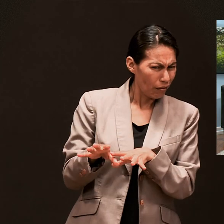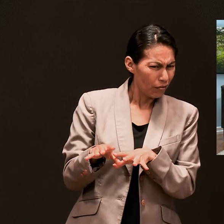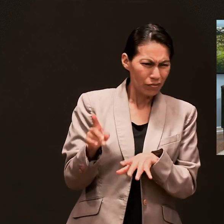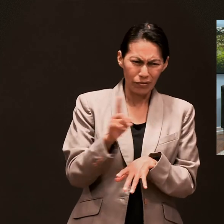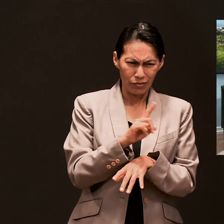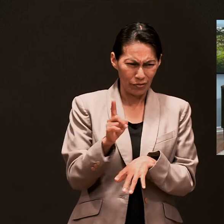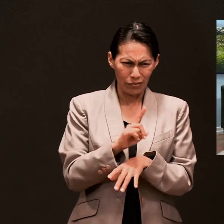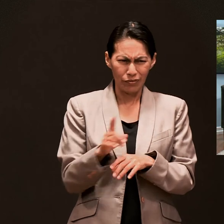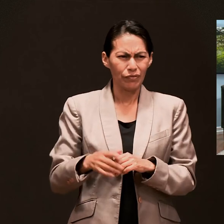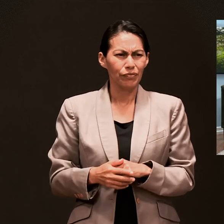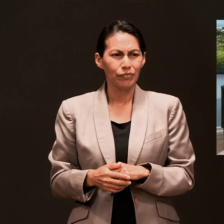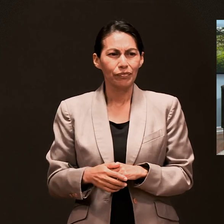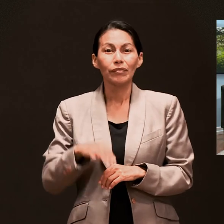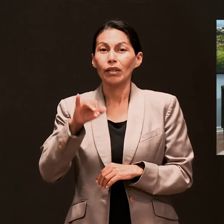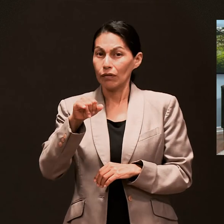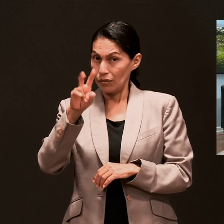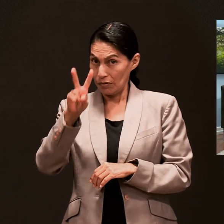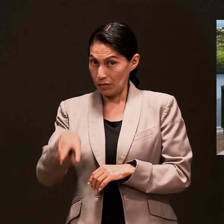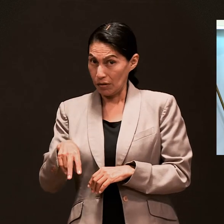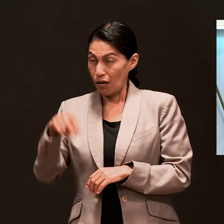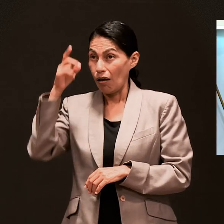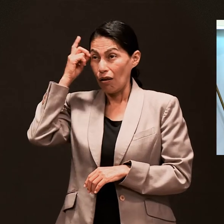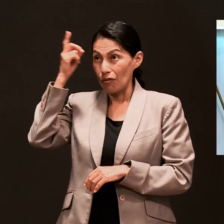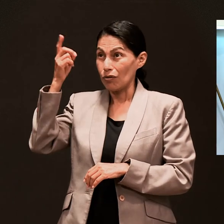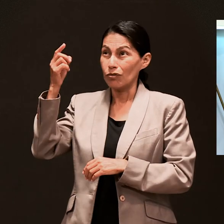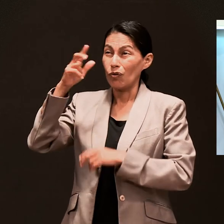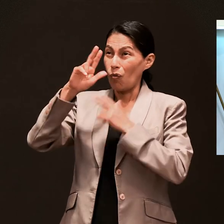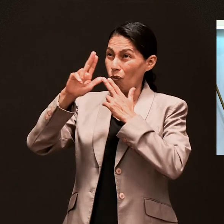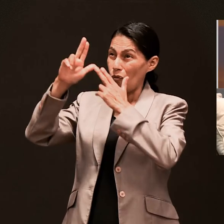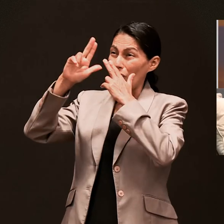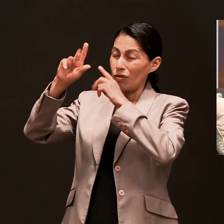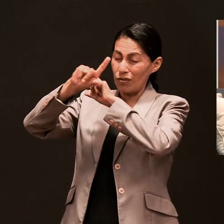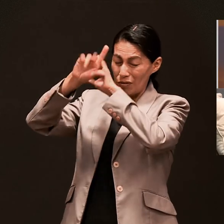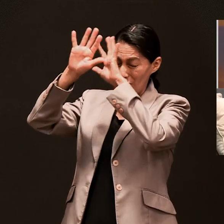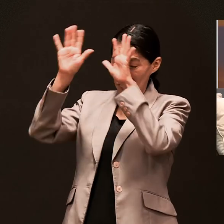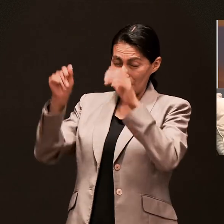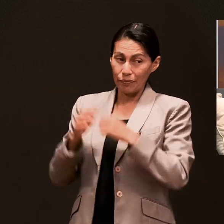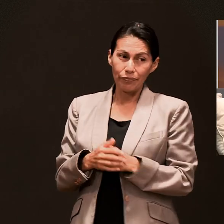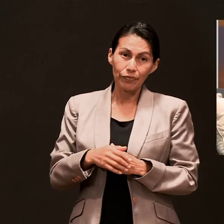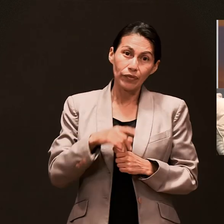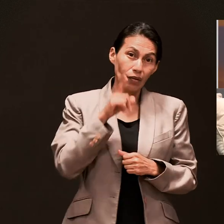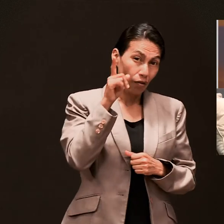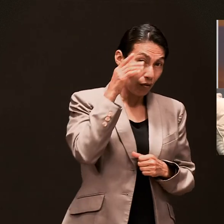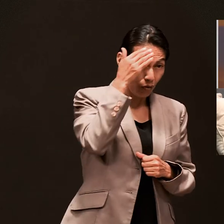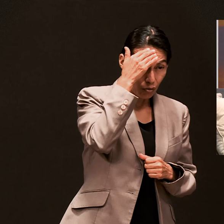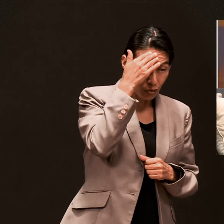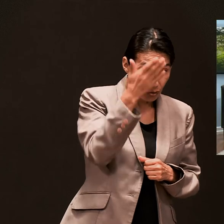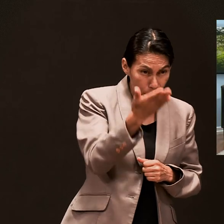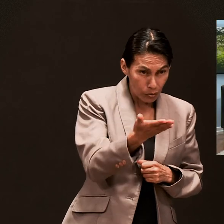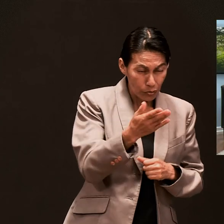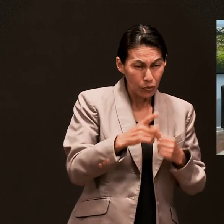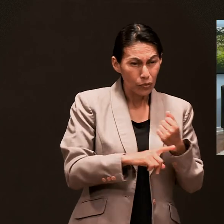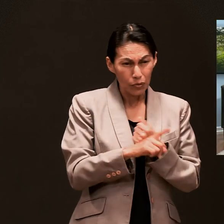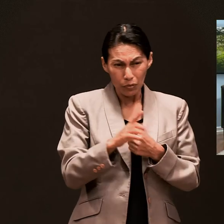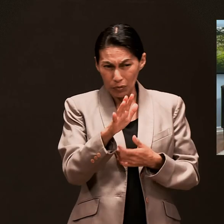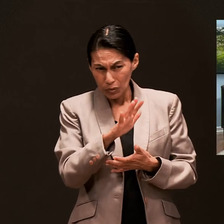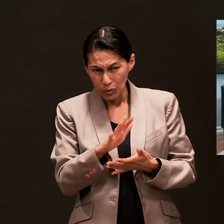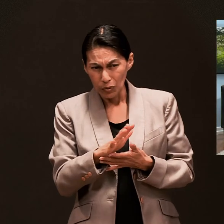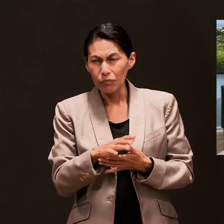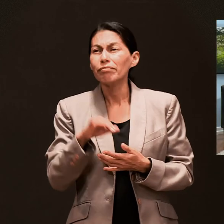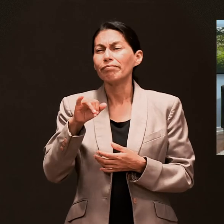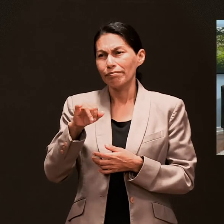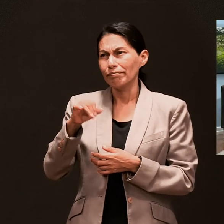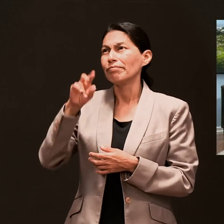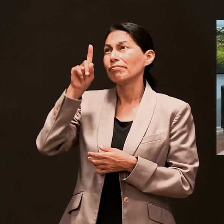que no te va a dejar ni te va a desamparar él conoce tu causa él conoce tu situación